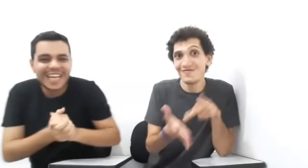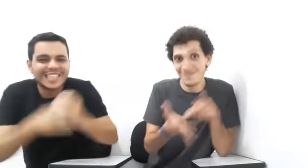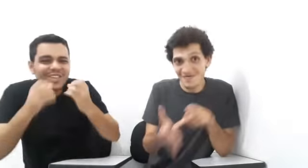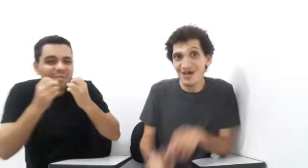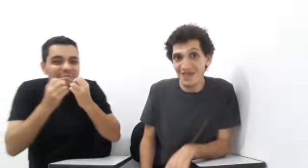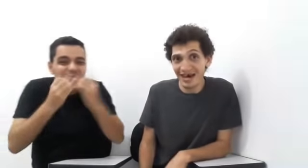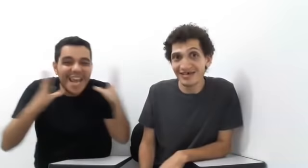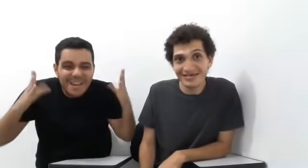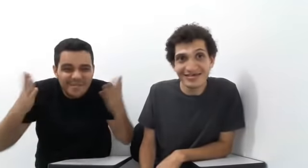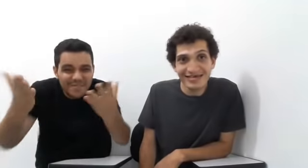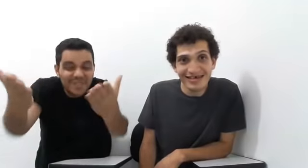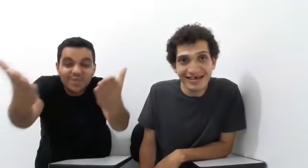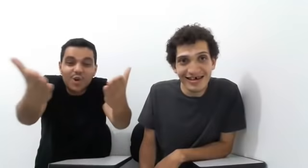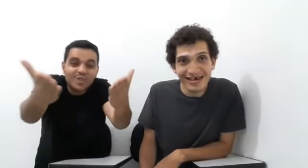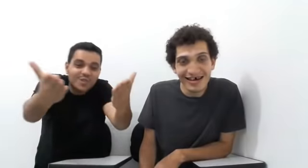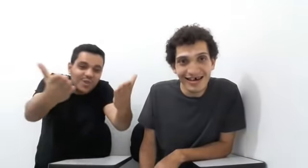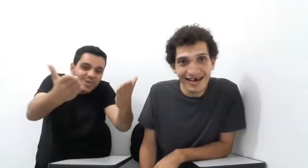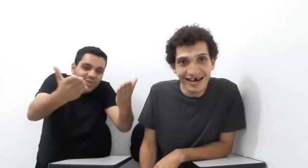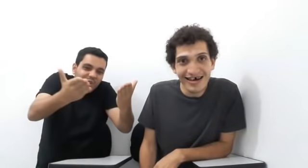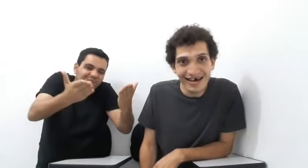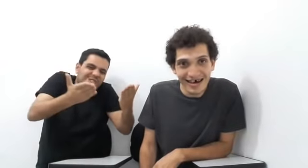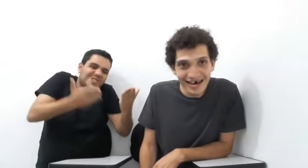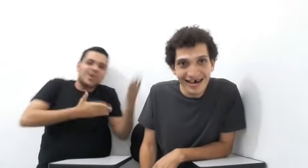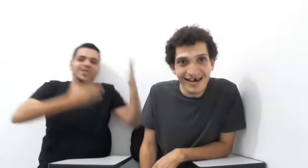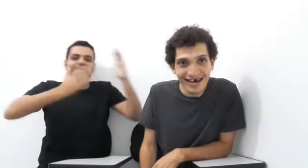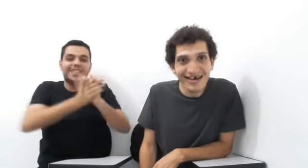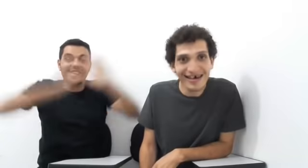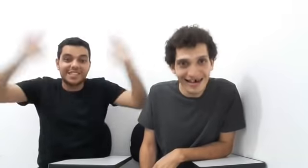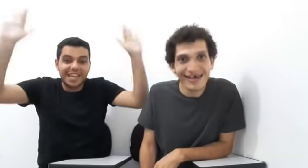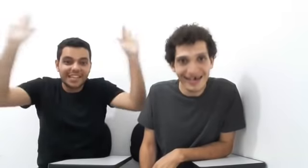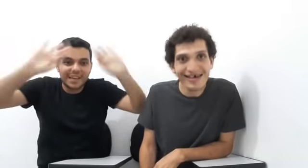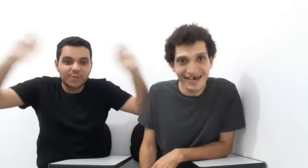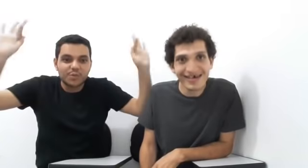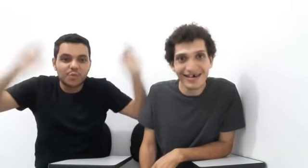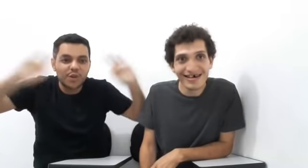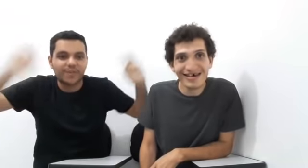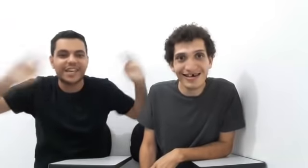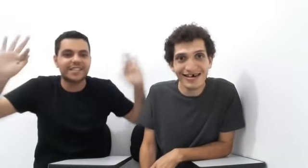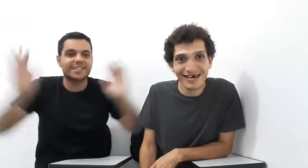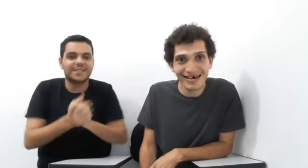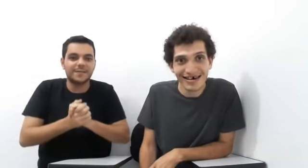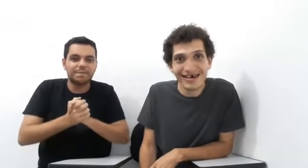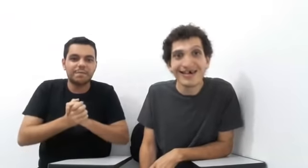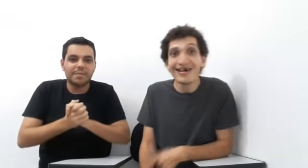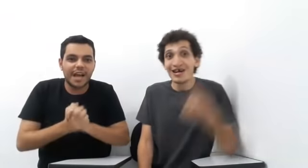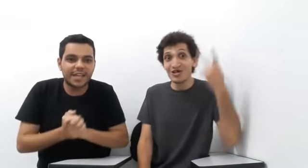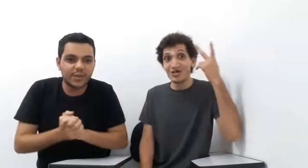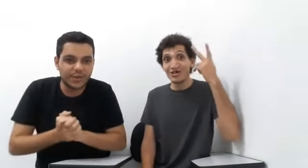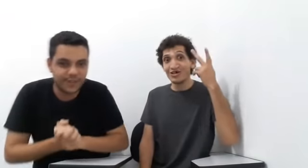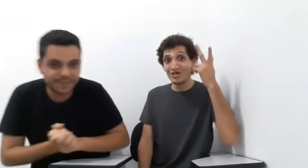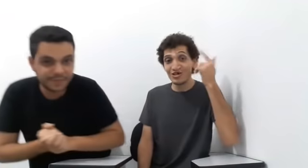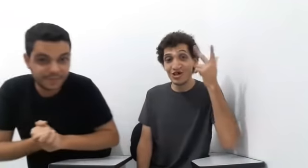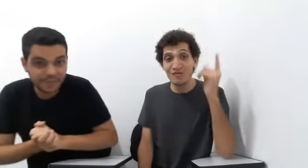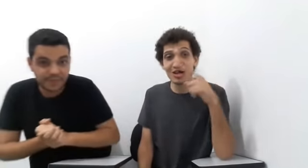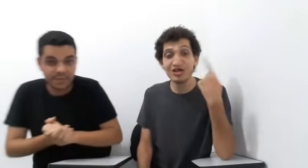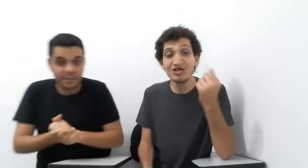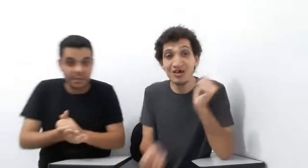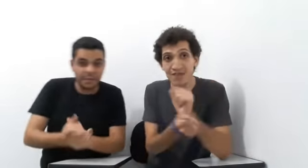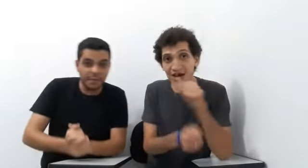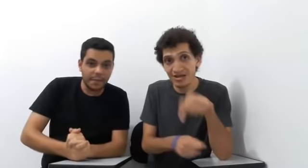Sejam bem-vindos todos vocês. Estamos muito felizes aqui hoje. E geralmente a gente espera que